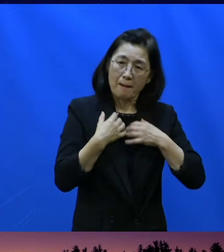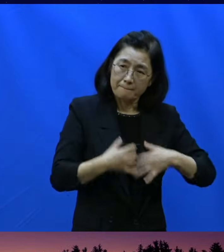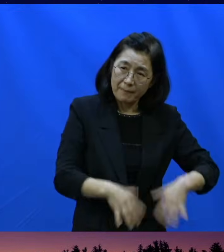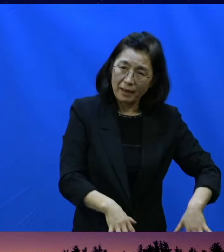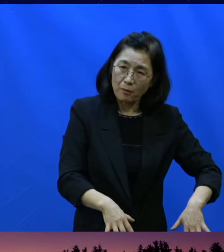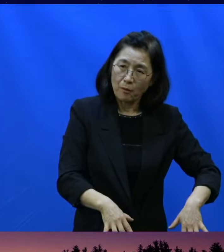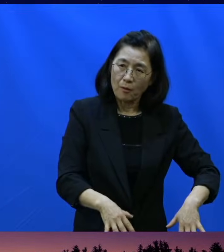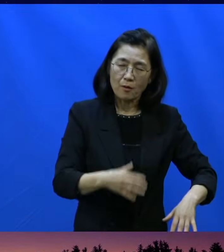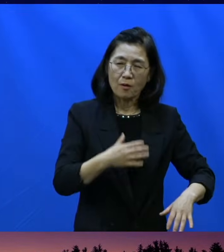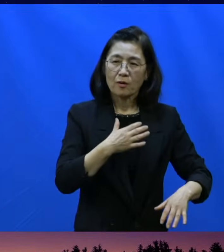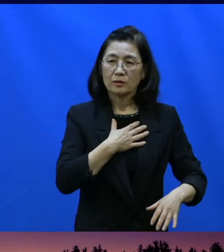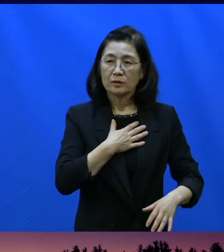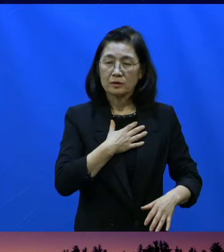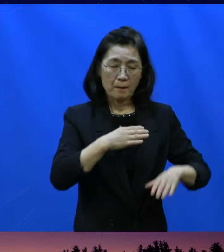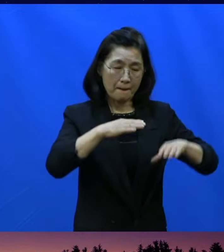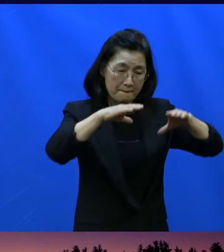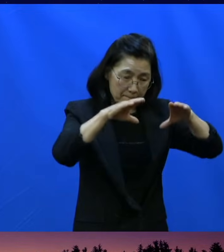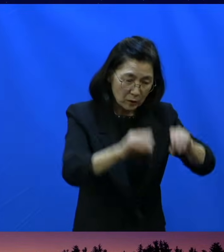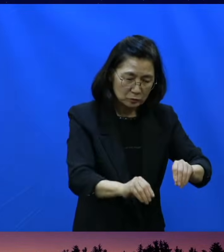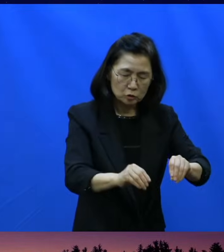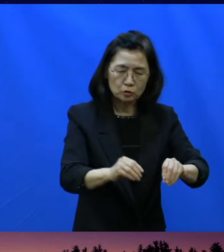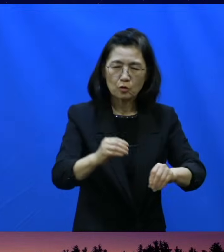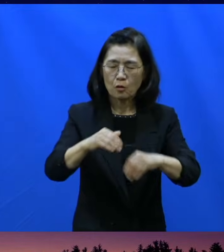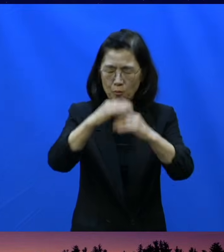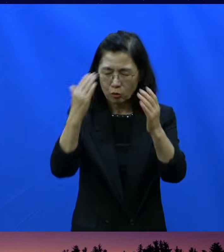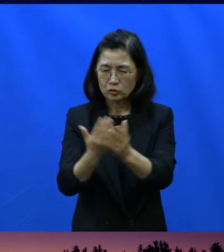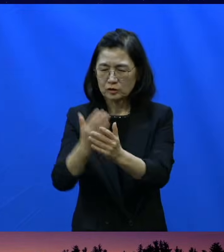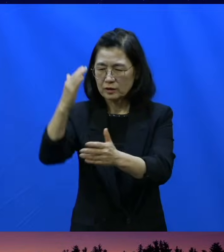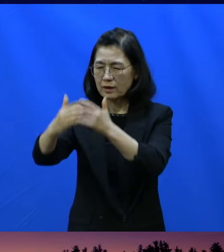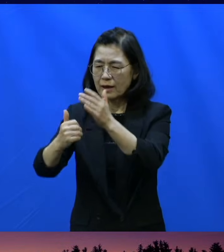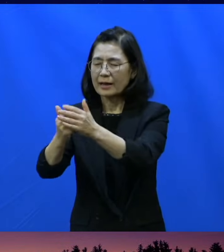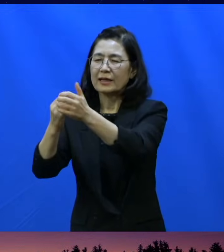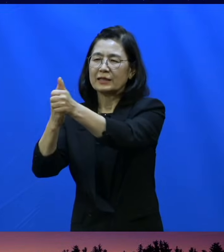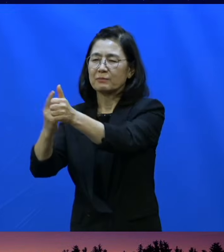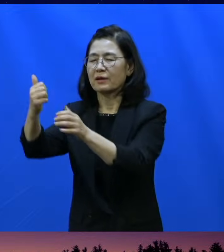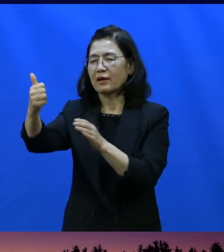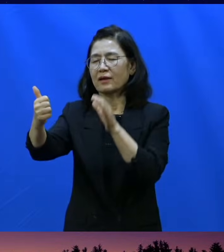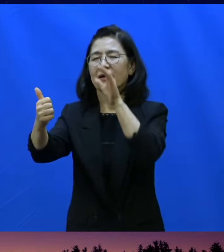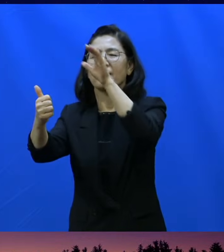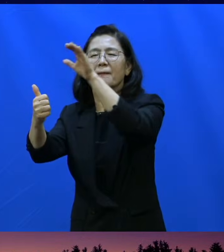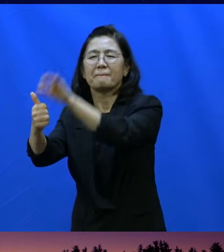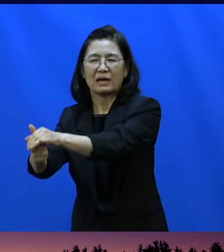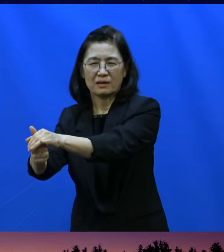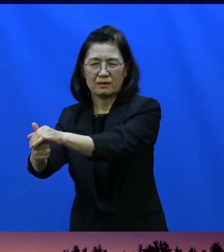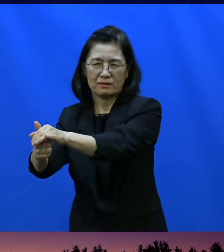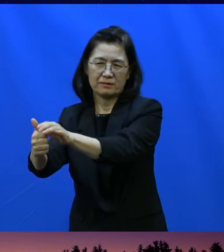여러분 야곱은요 그렇게 산 거예요. 일평생 악을 쓰며 살은 거예요.